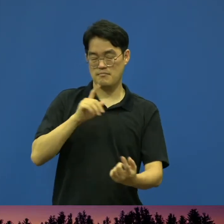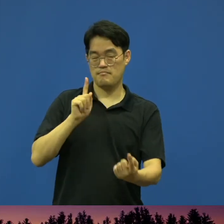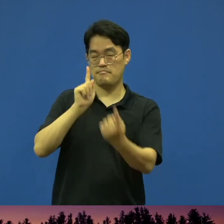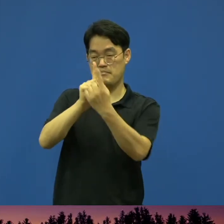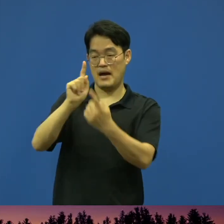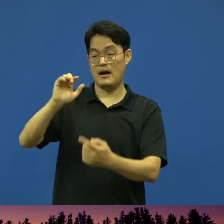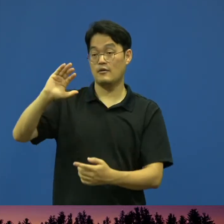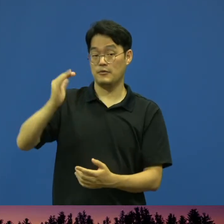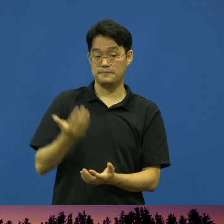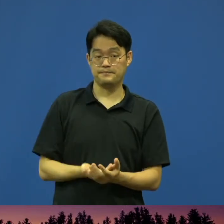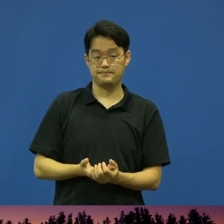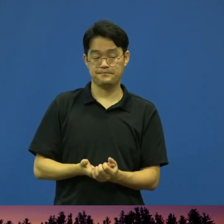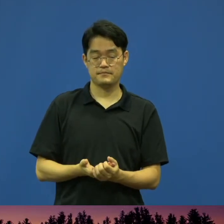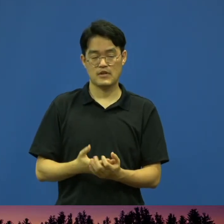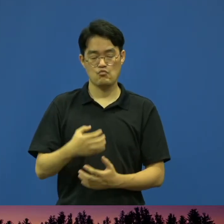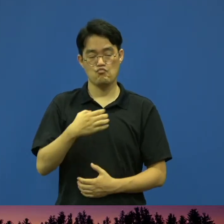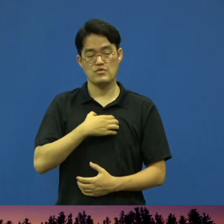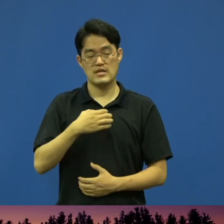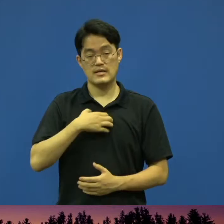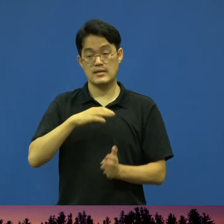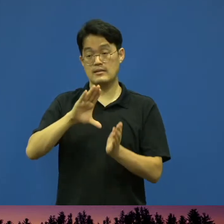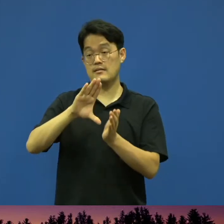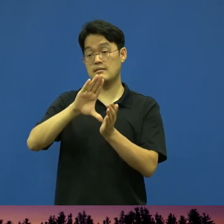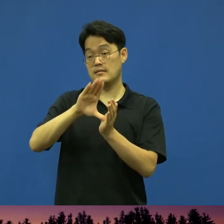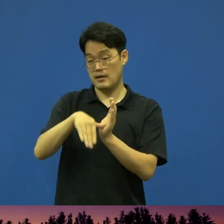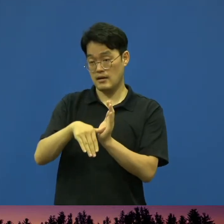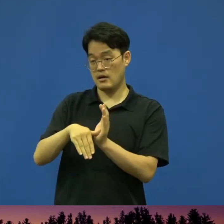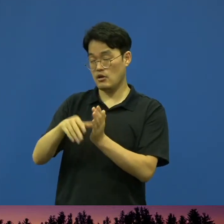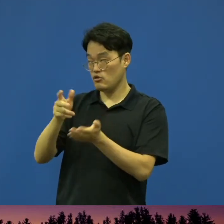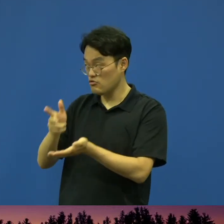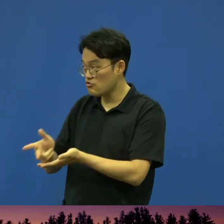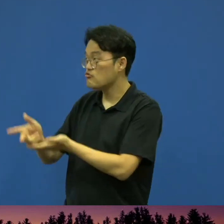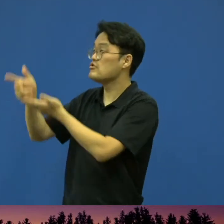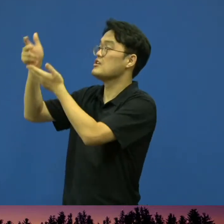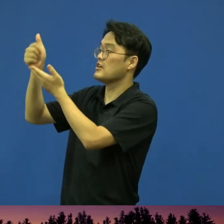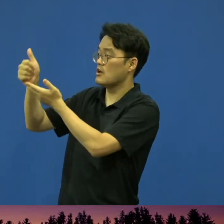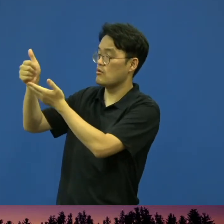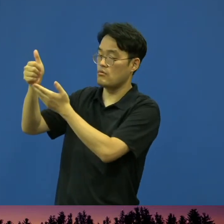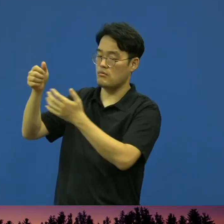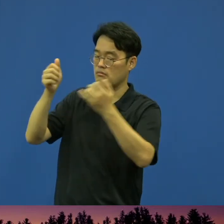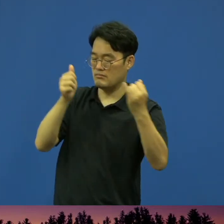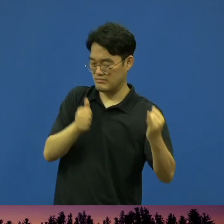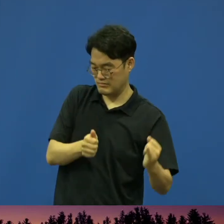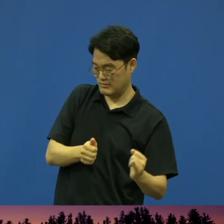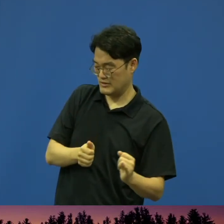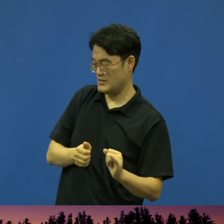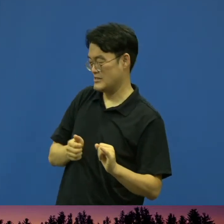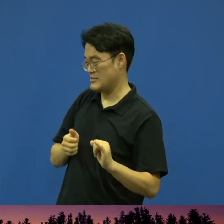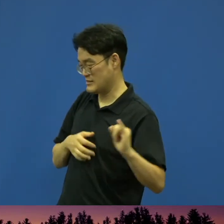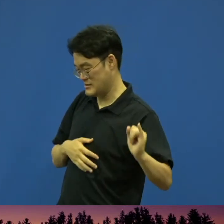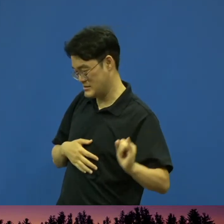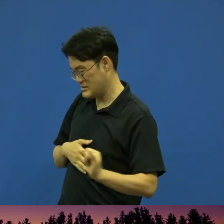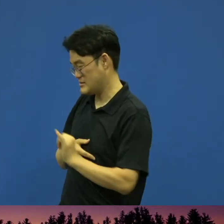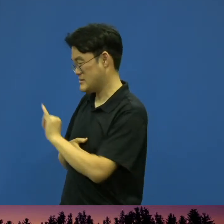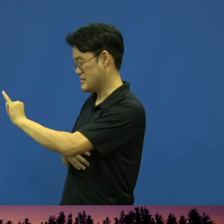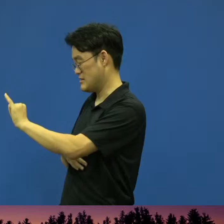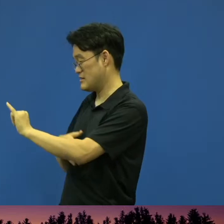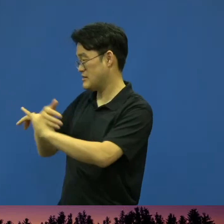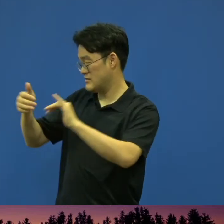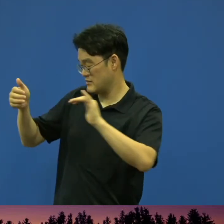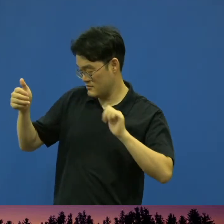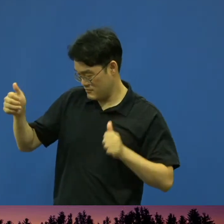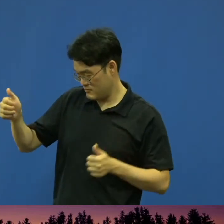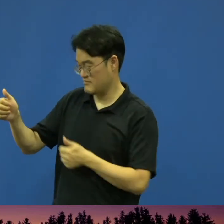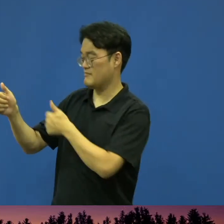그래서 그 위기의 순간을 통하여서 주님께로 나오게 된 것입니다. 그 끝난 시점 때문에